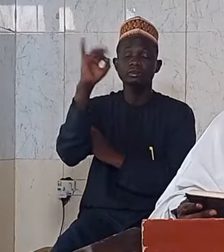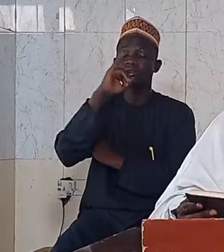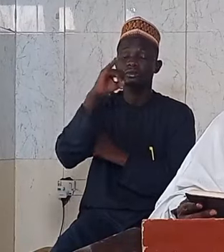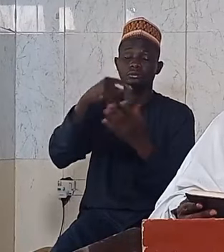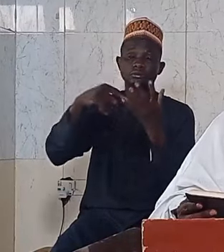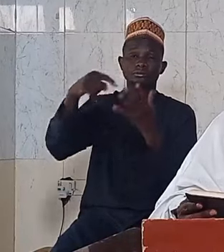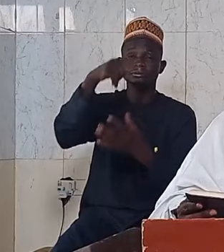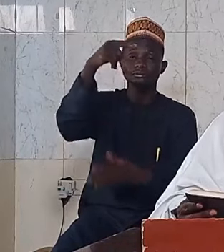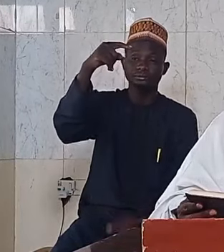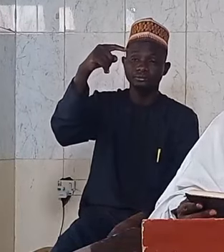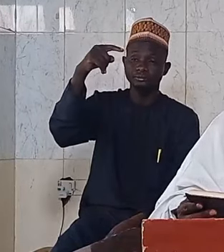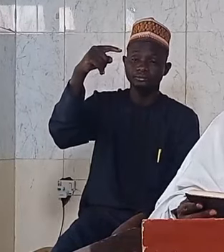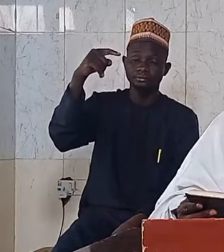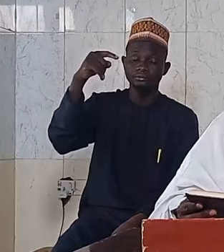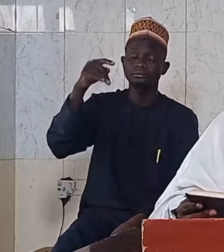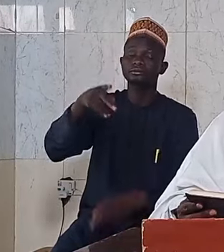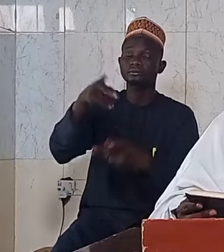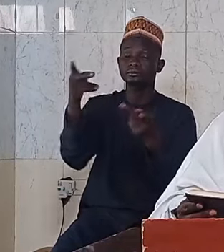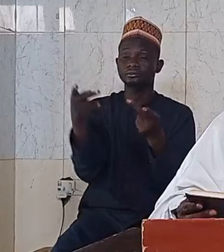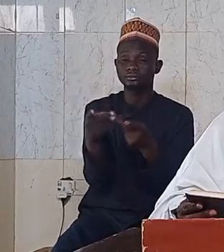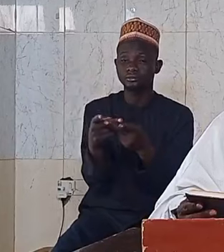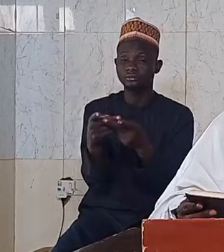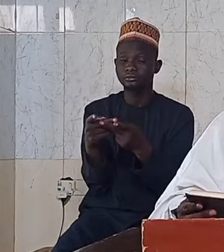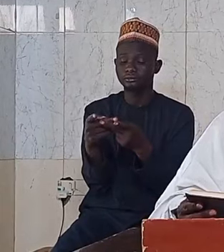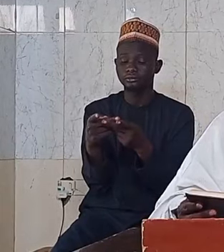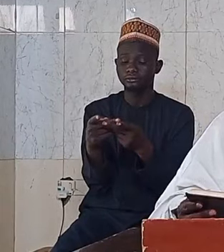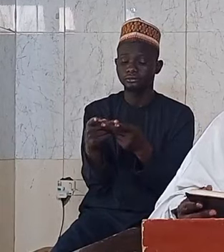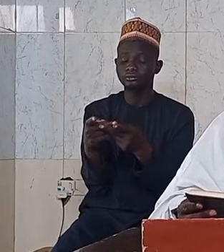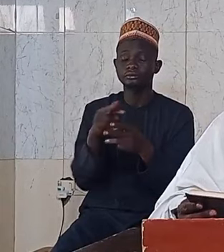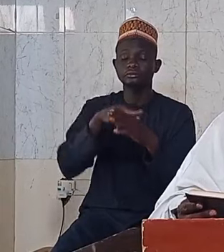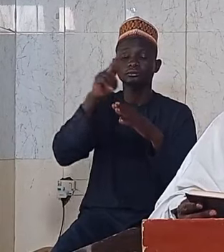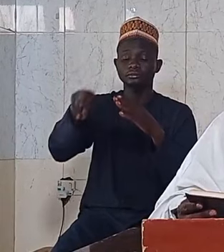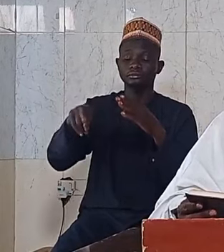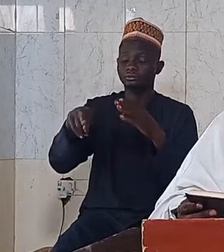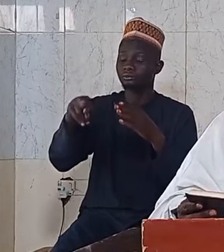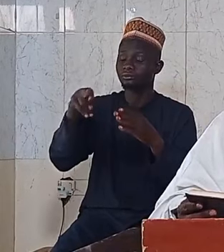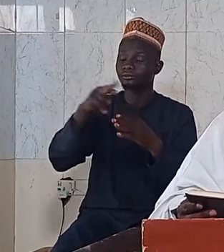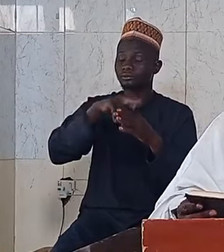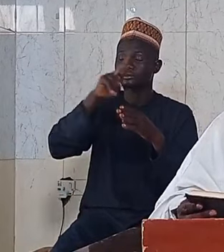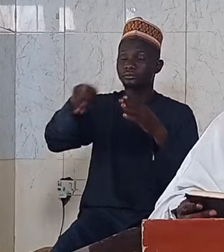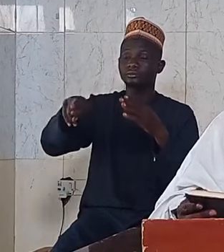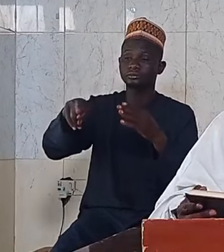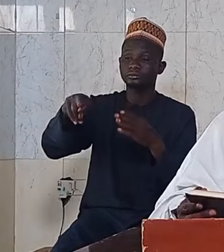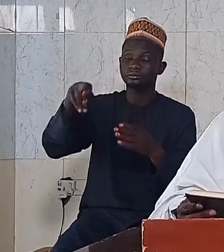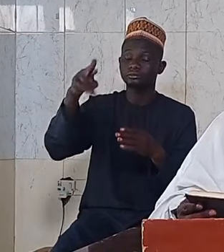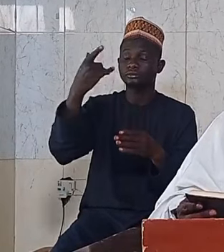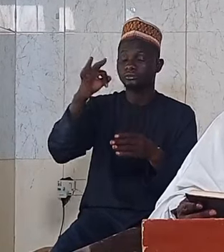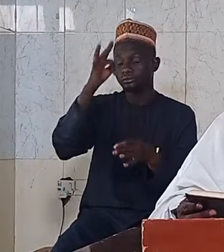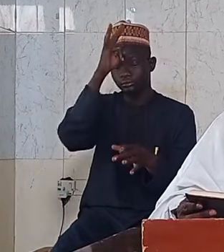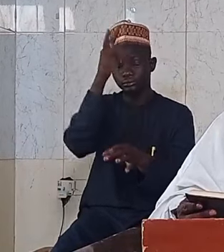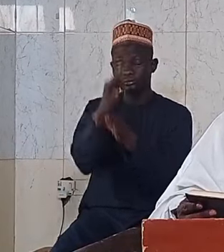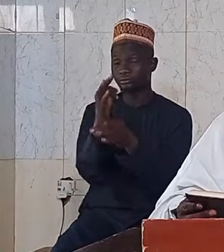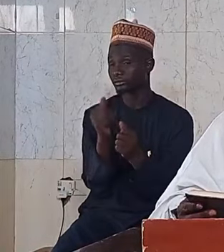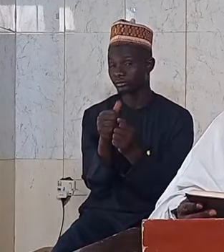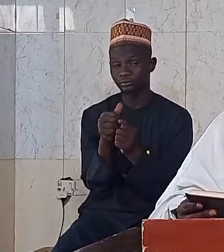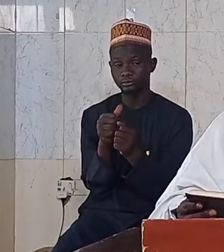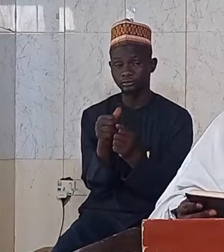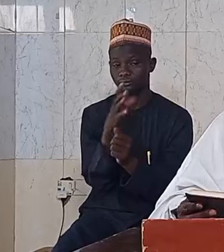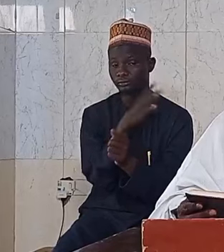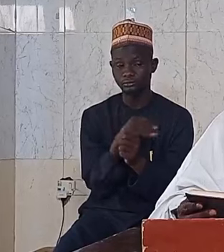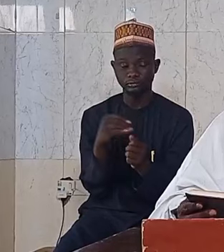cikin gurabu result sakamako na imani da